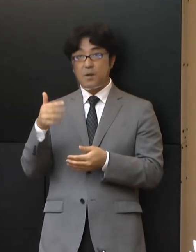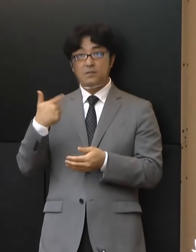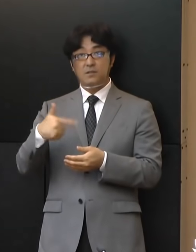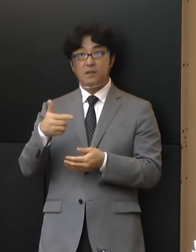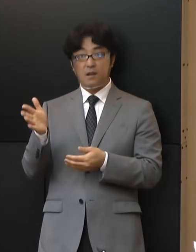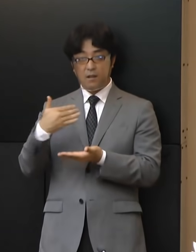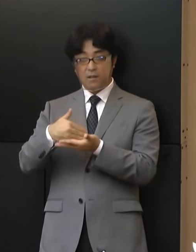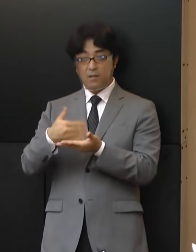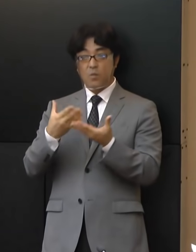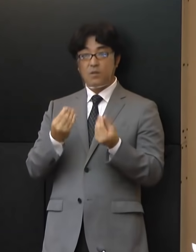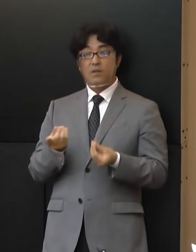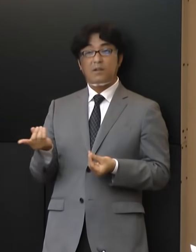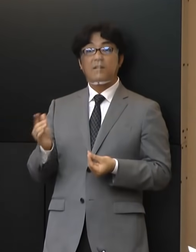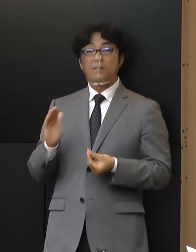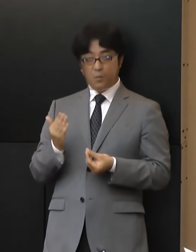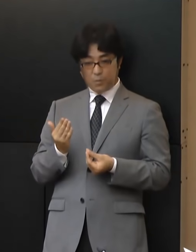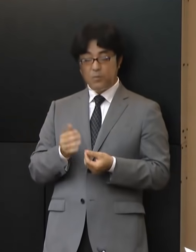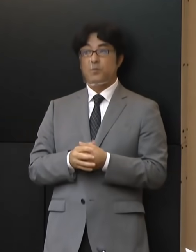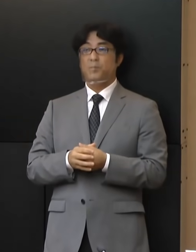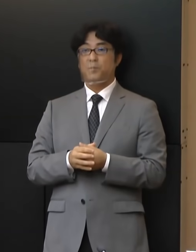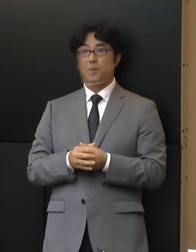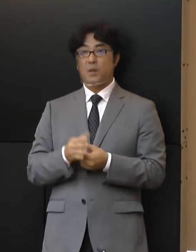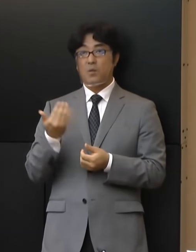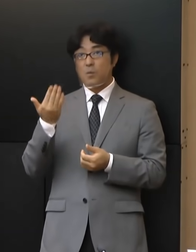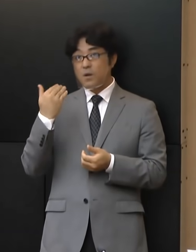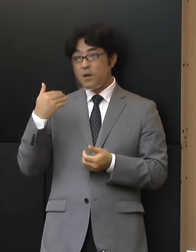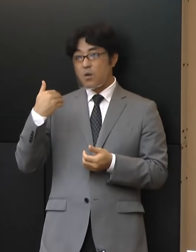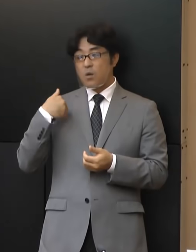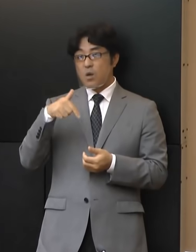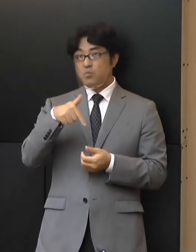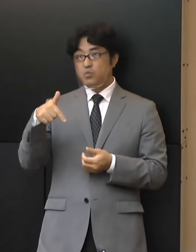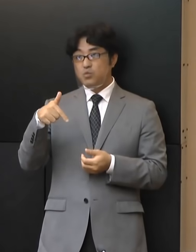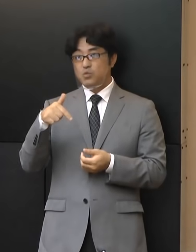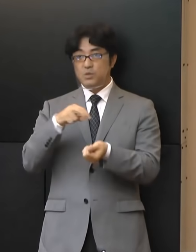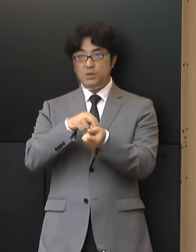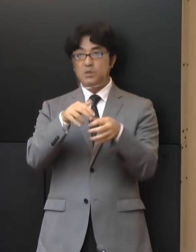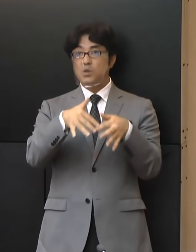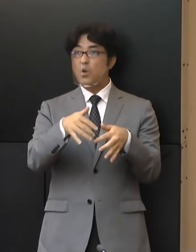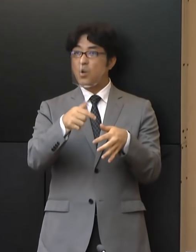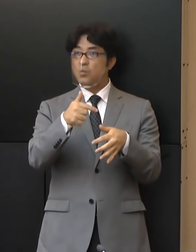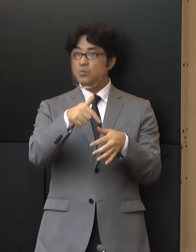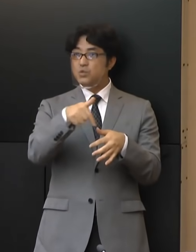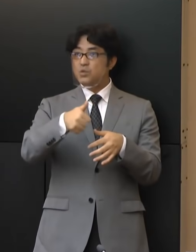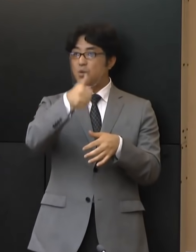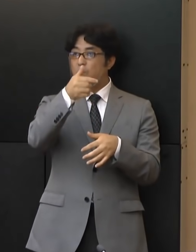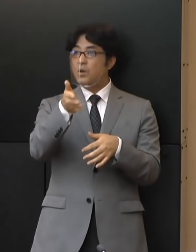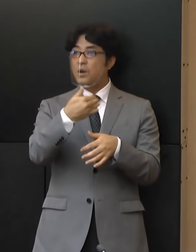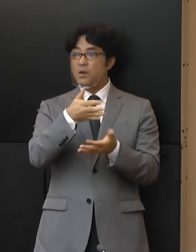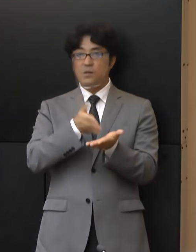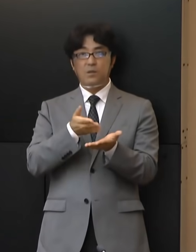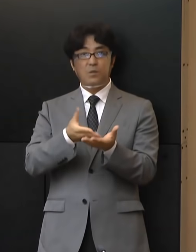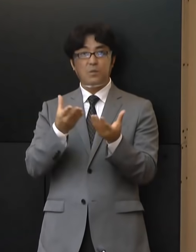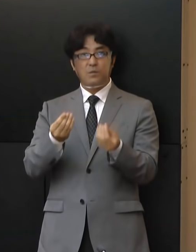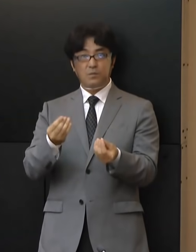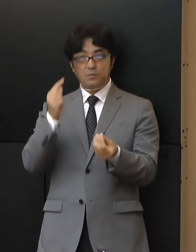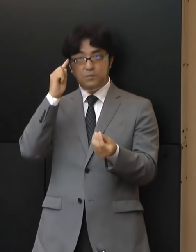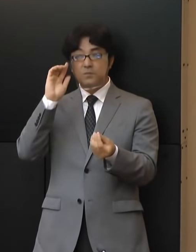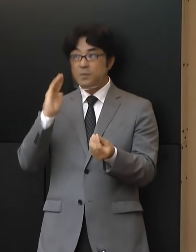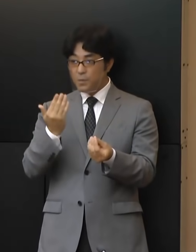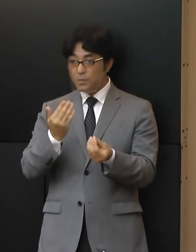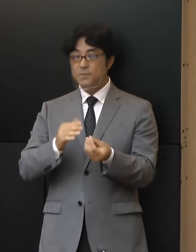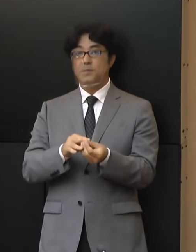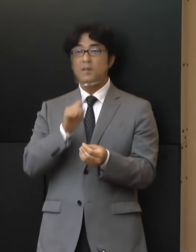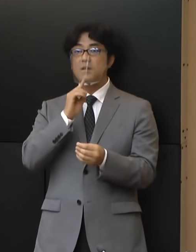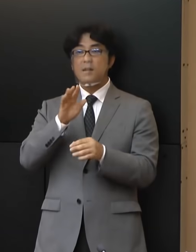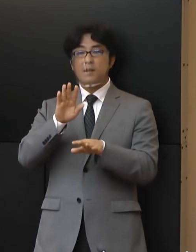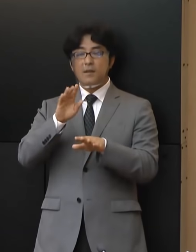ました。それからその前は、保健医療部長からも感染症緊急事態措置の延長についてということで、その現